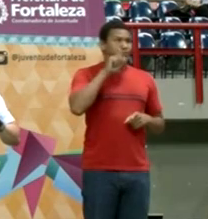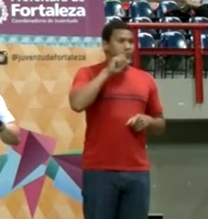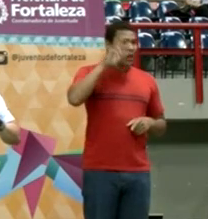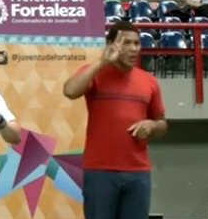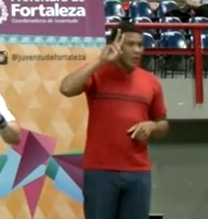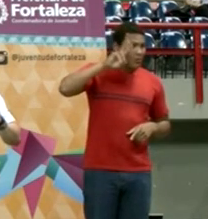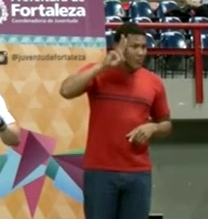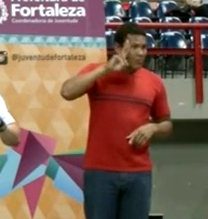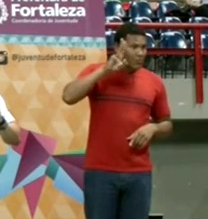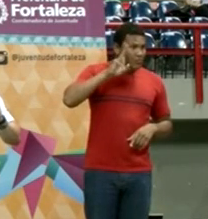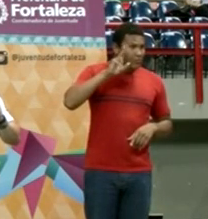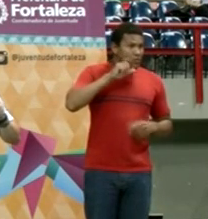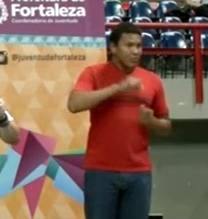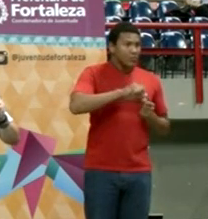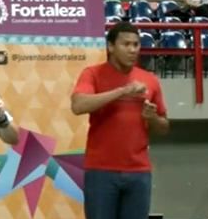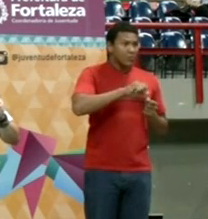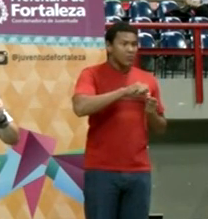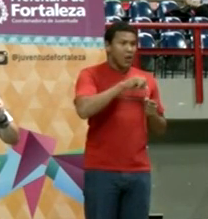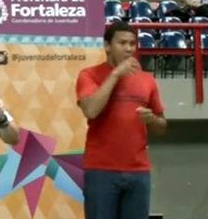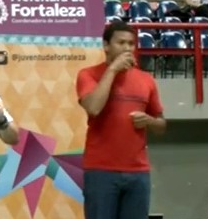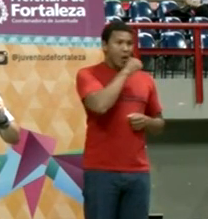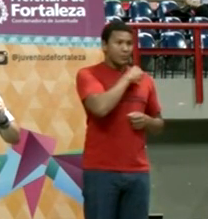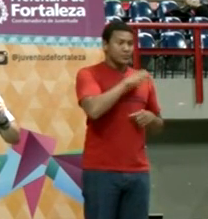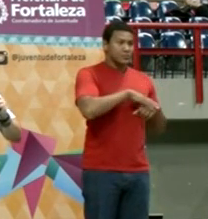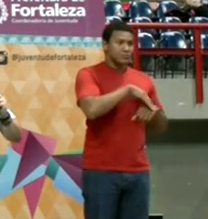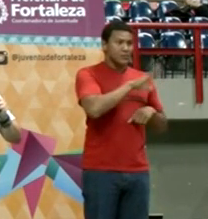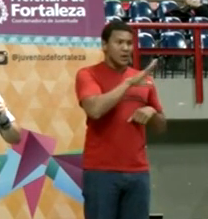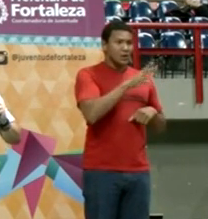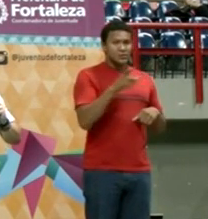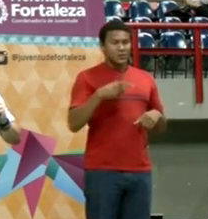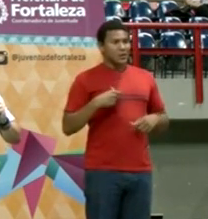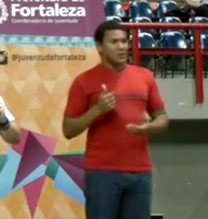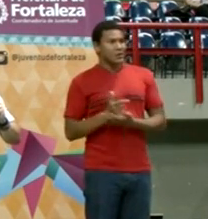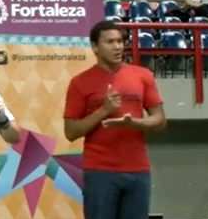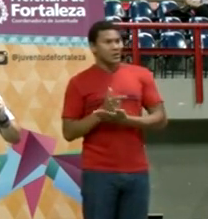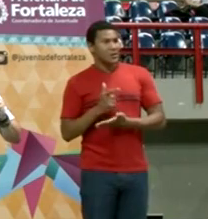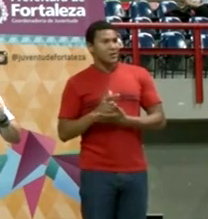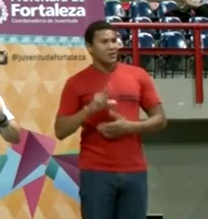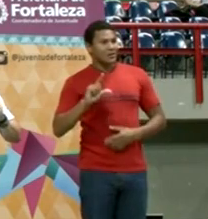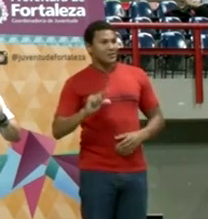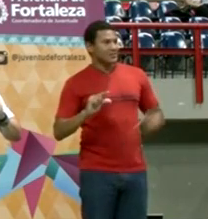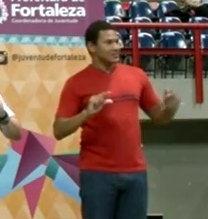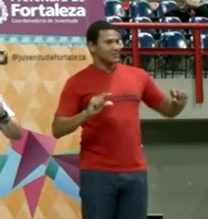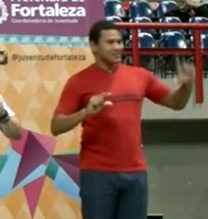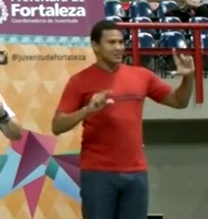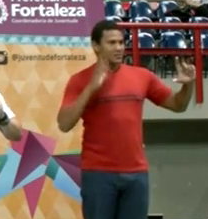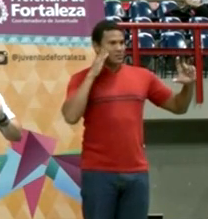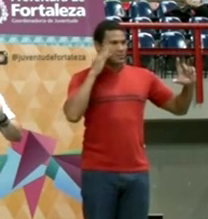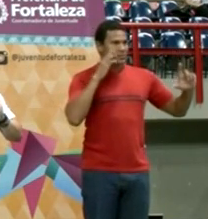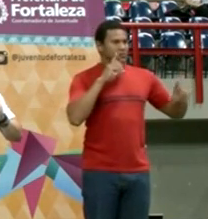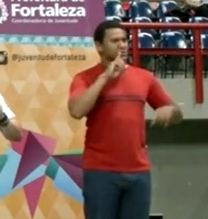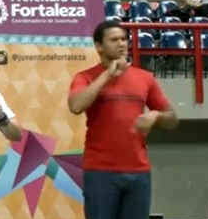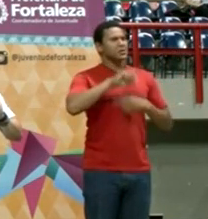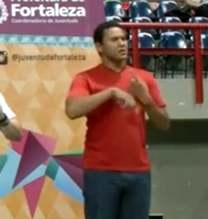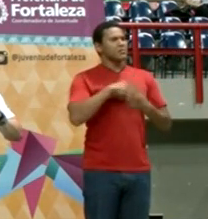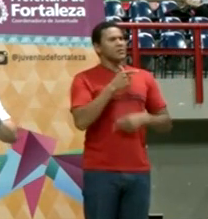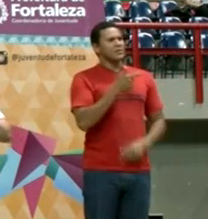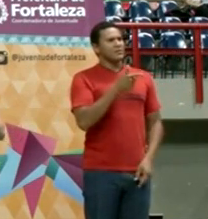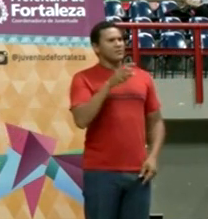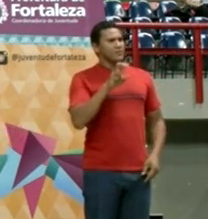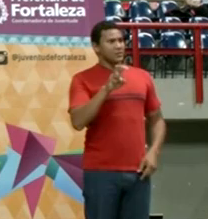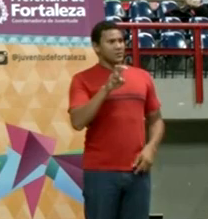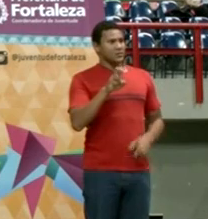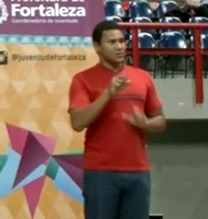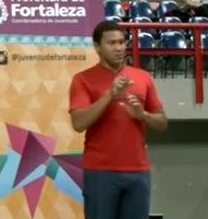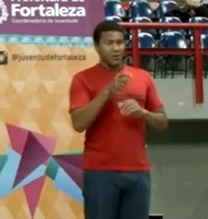lembra? Que a produção é muito mais rápida do que o consumo. E quando eles viram, em 25, eles